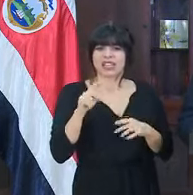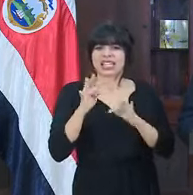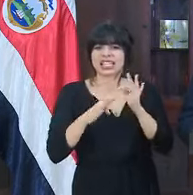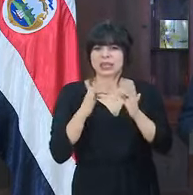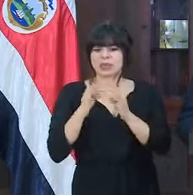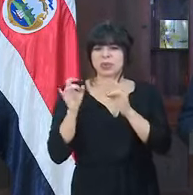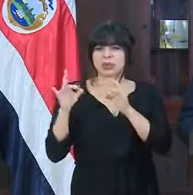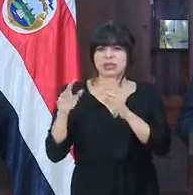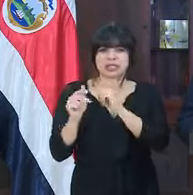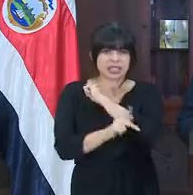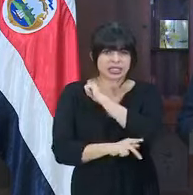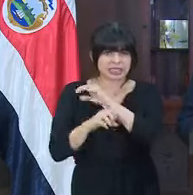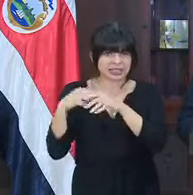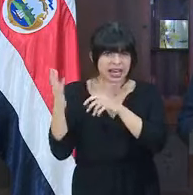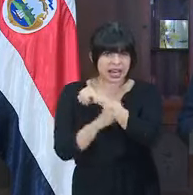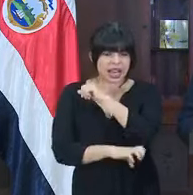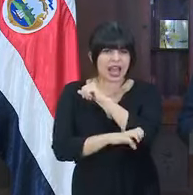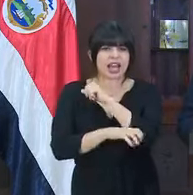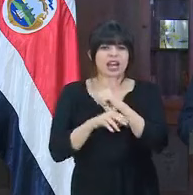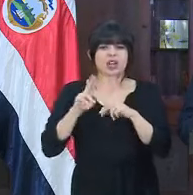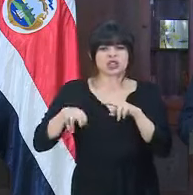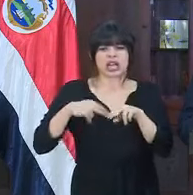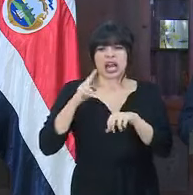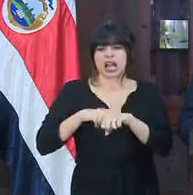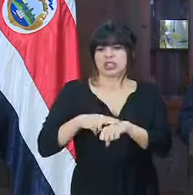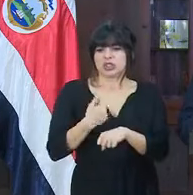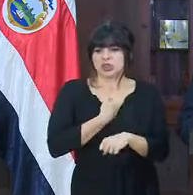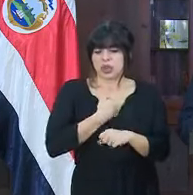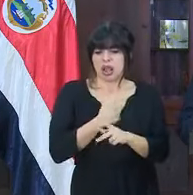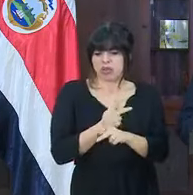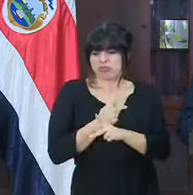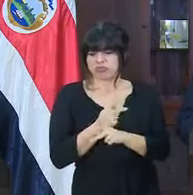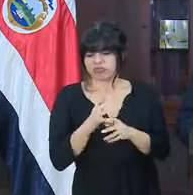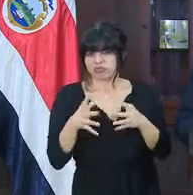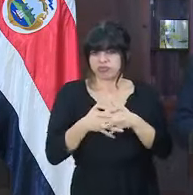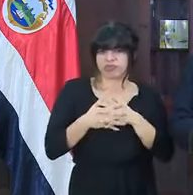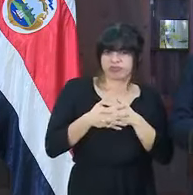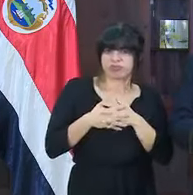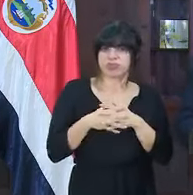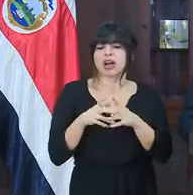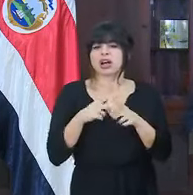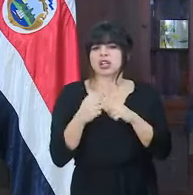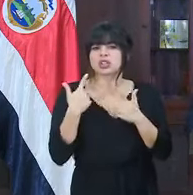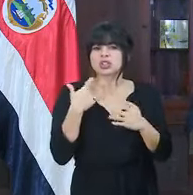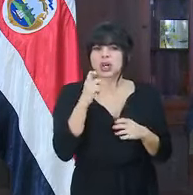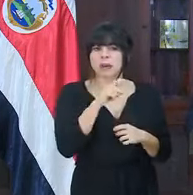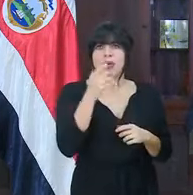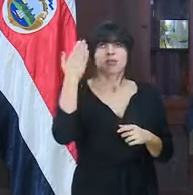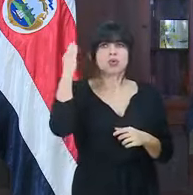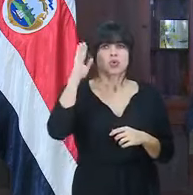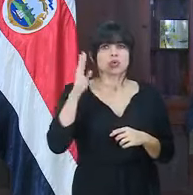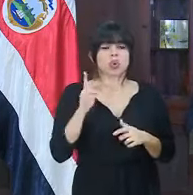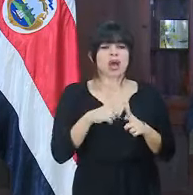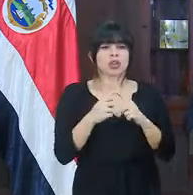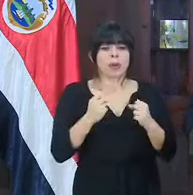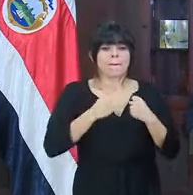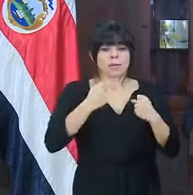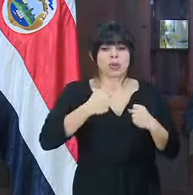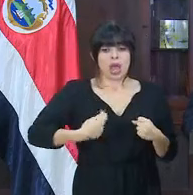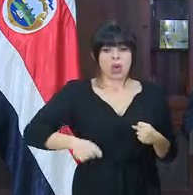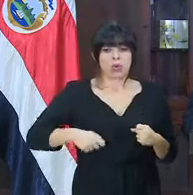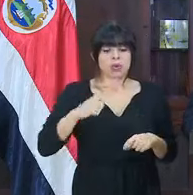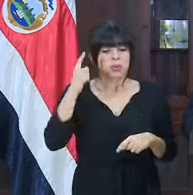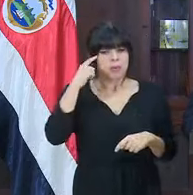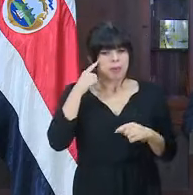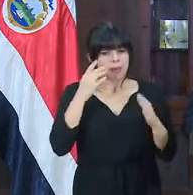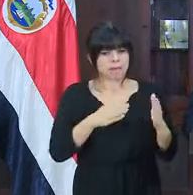xenofóbico, nacionalista, que nunca habíamos experimentado, como ustedes dicen. Quisiera preguntarle si el Poder Ejecutivo va a plantearse